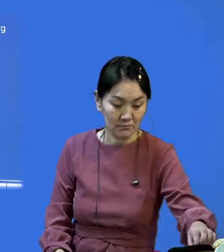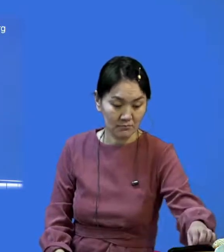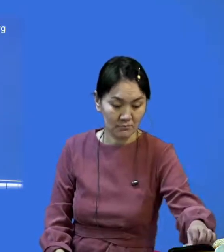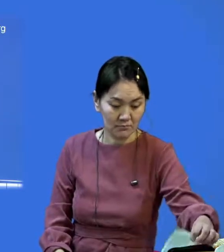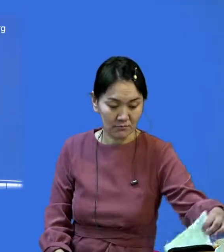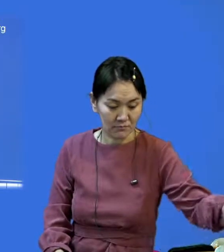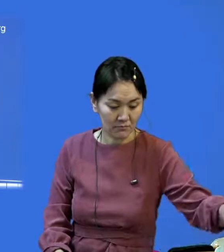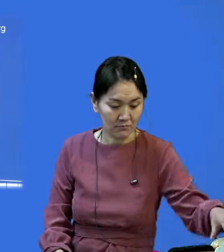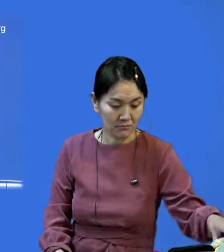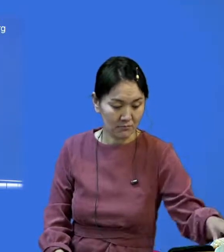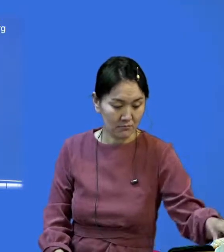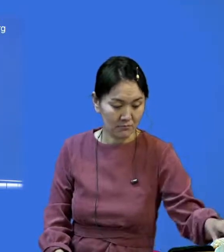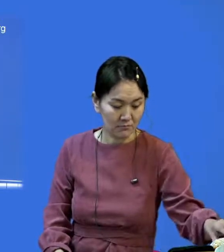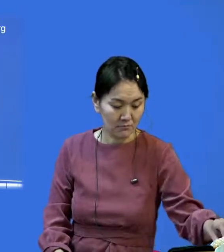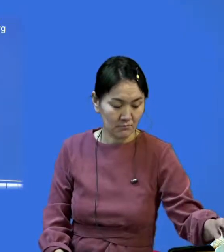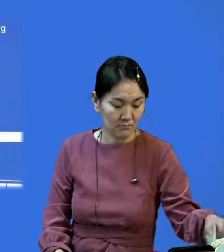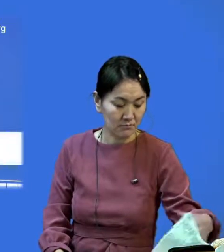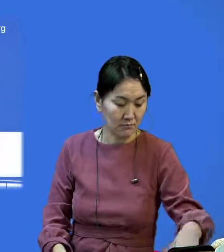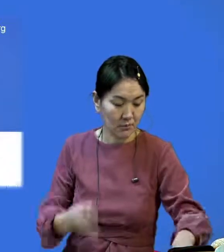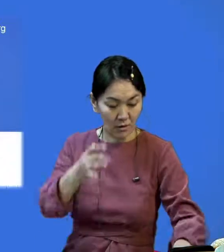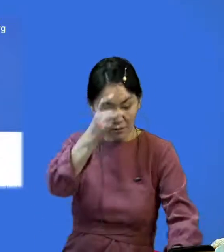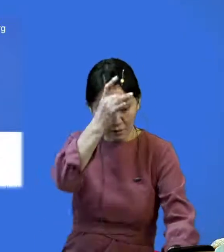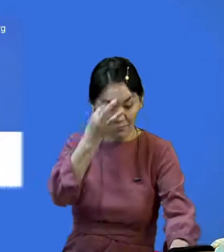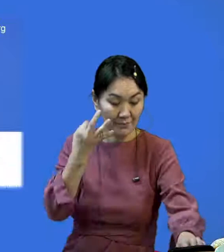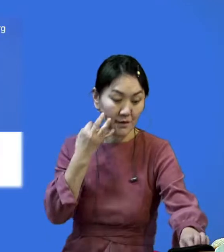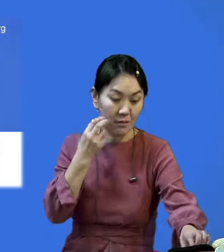32-р шиллээс нарийн.